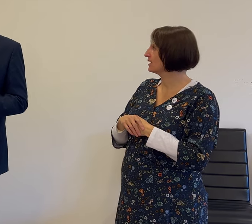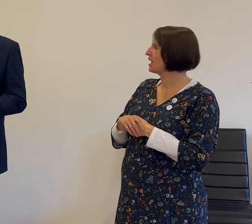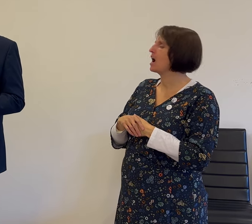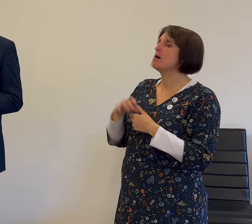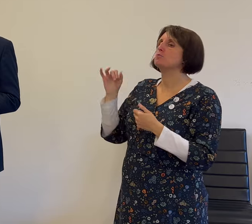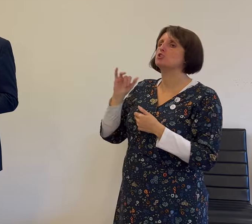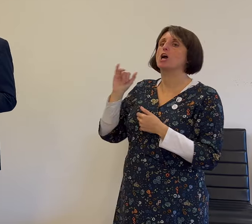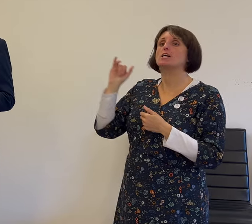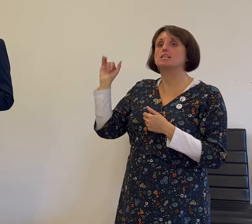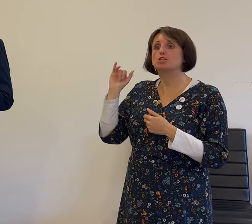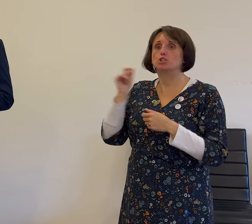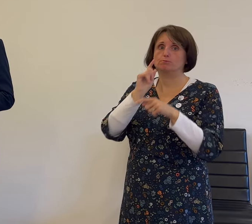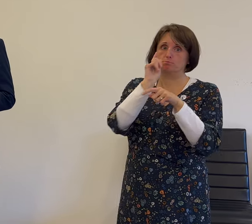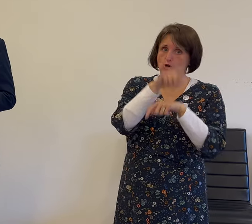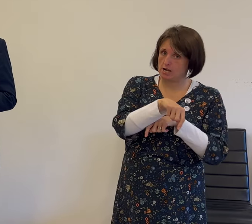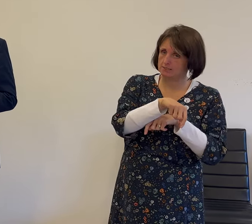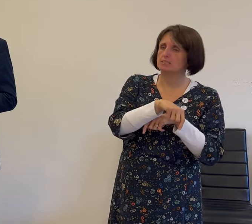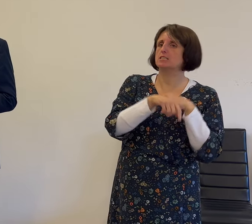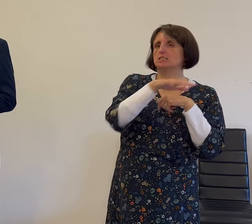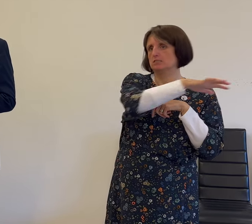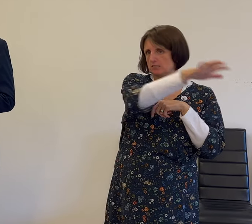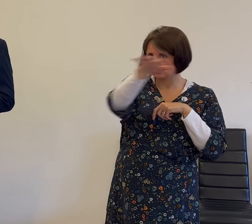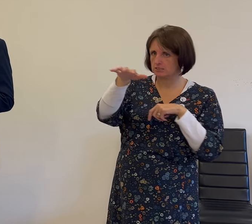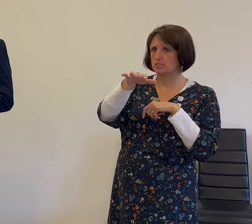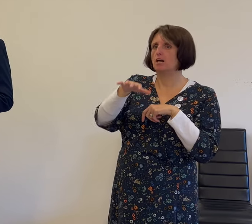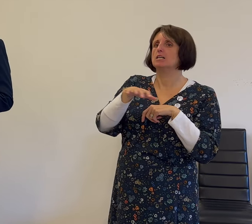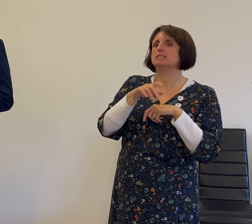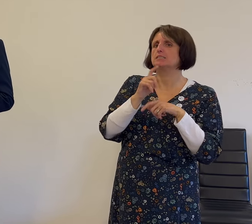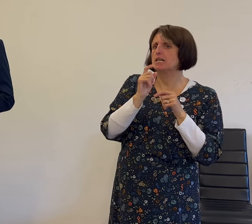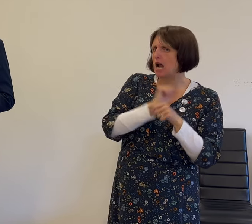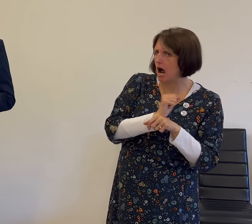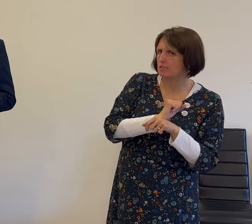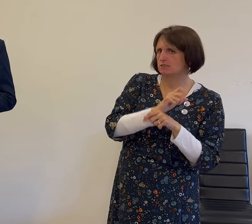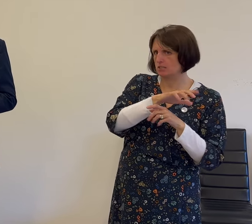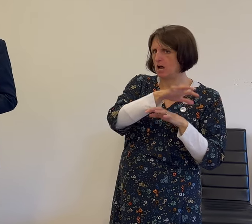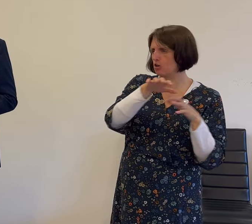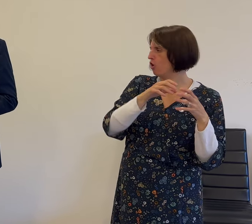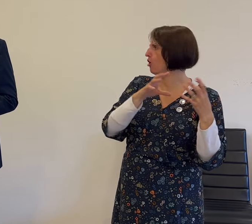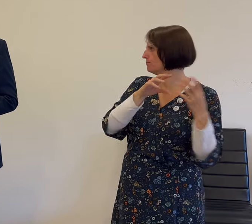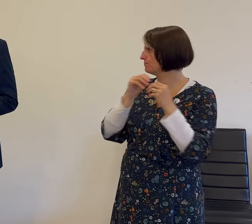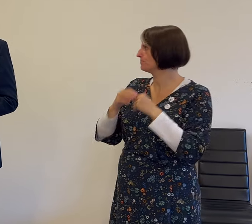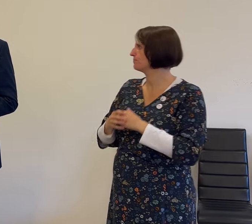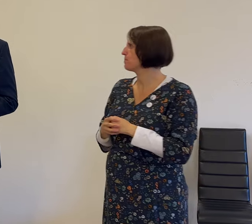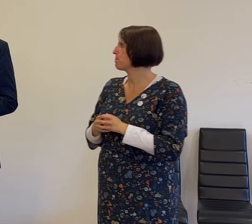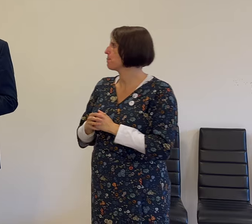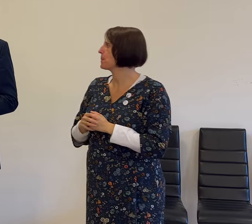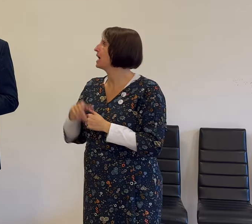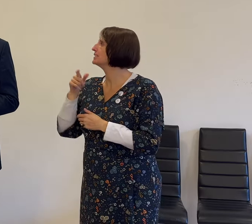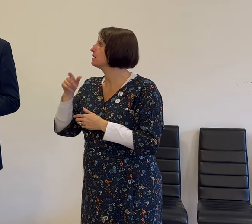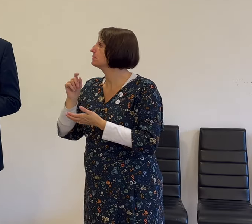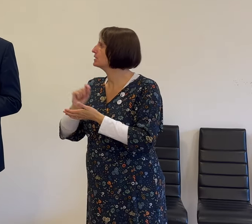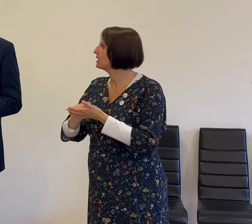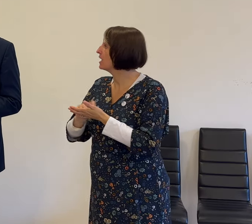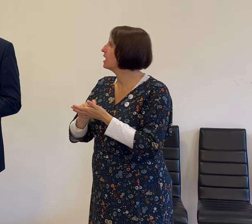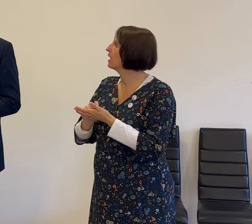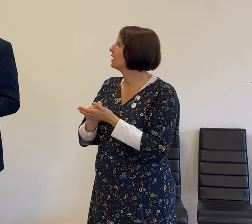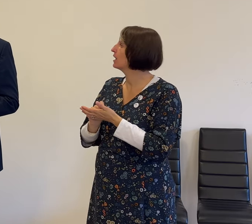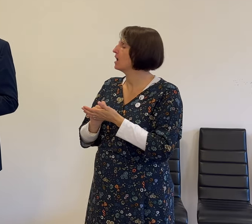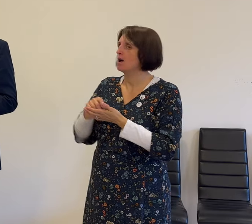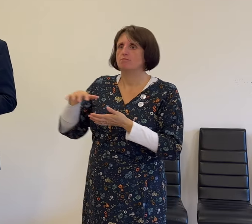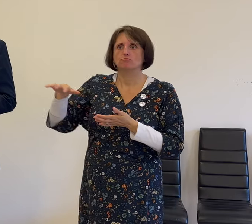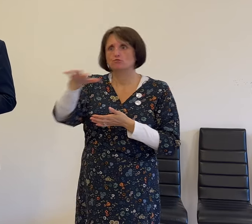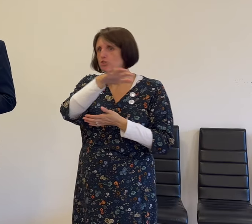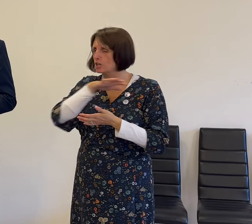protože když se podíváte, očividně se tam nehlásí žádný dobrovolník. Je tam napsáno, všichni se